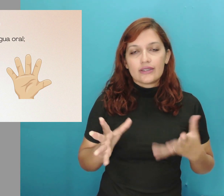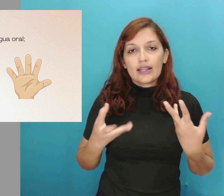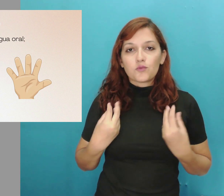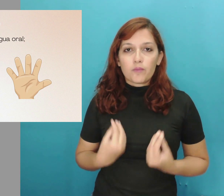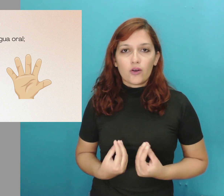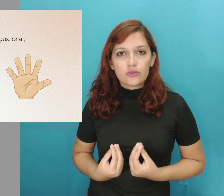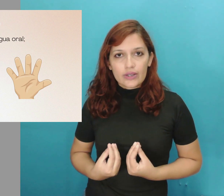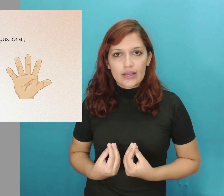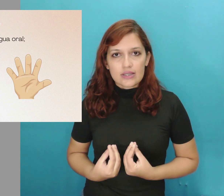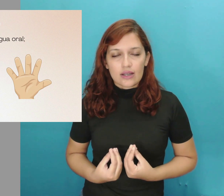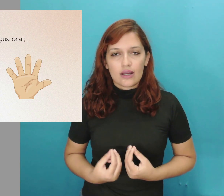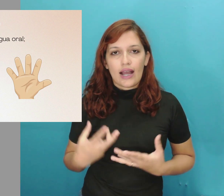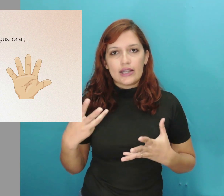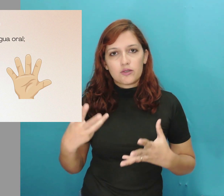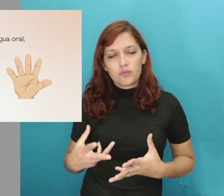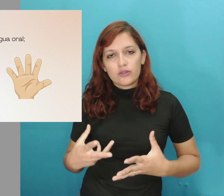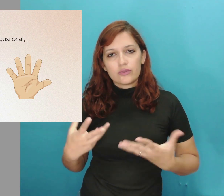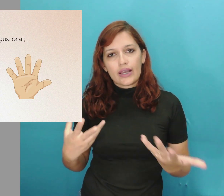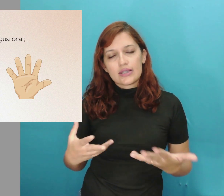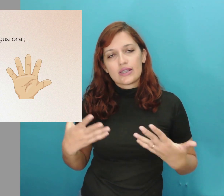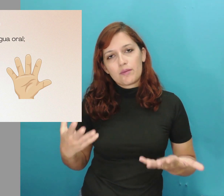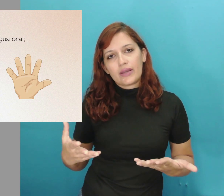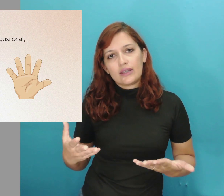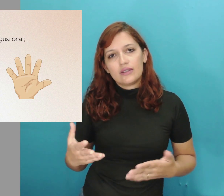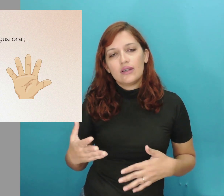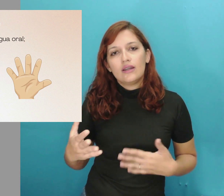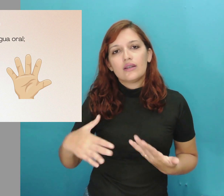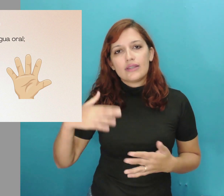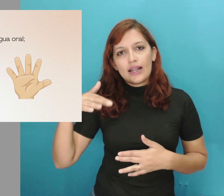língua portuguesa. A língua portuguesa depende da